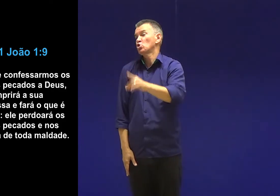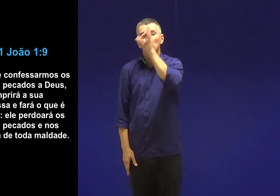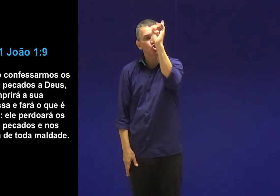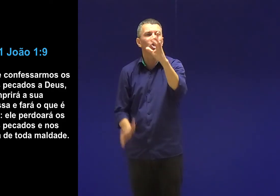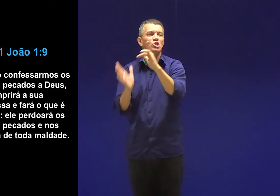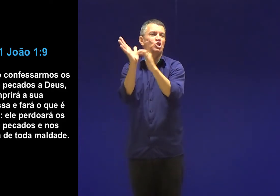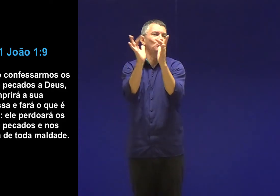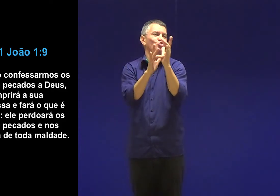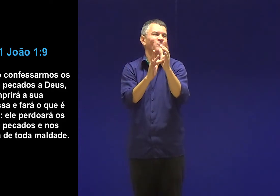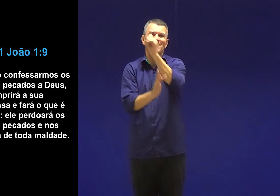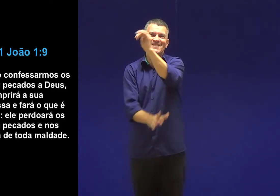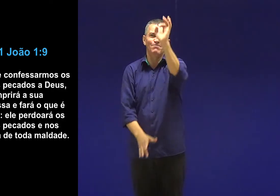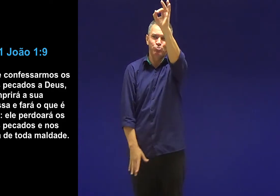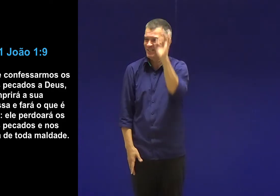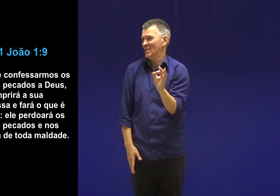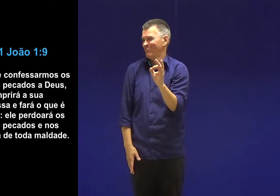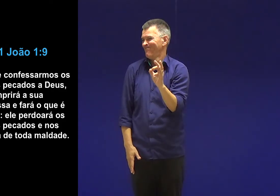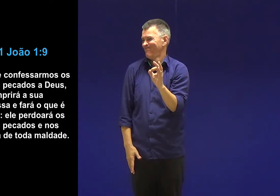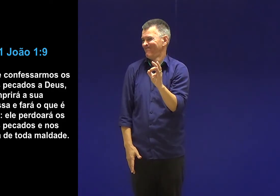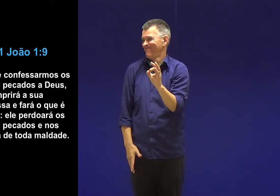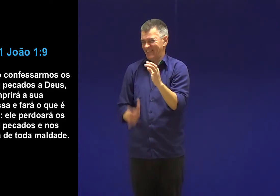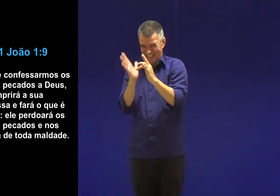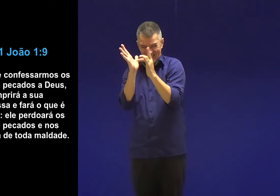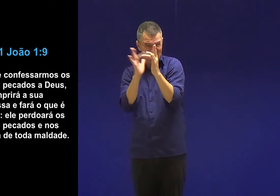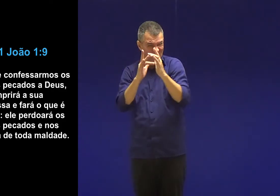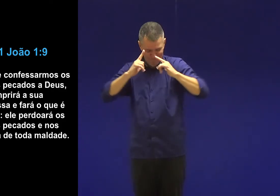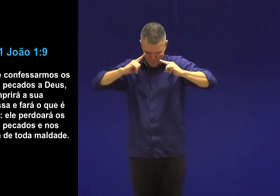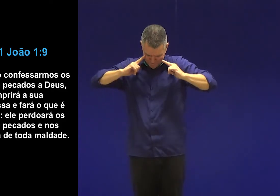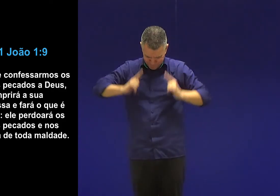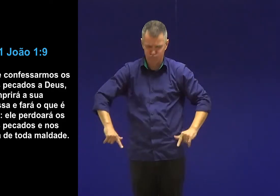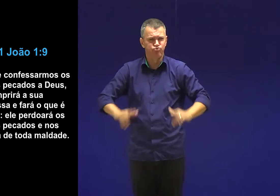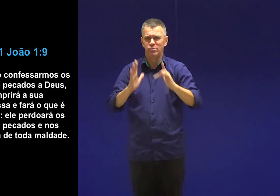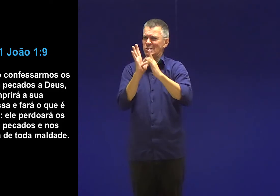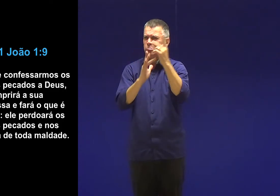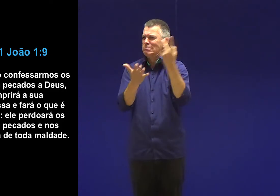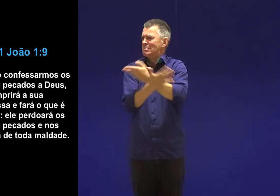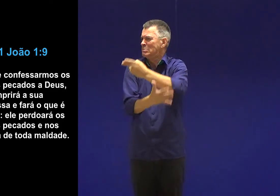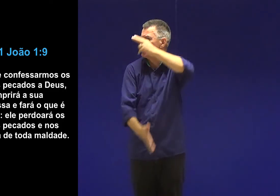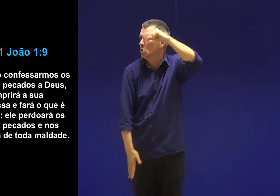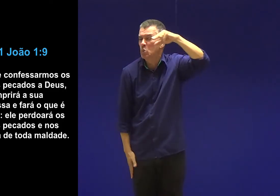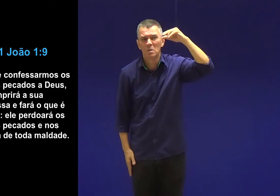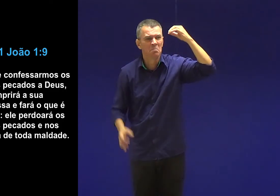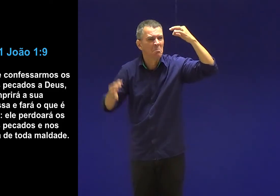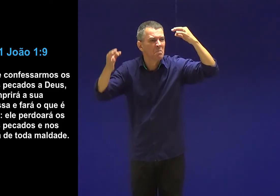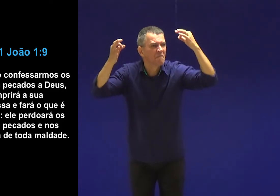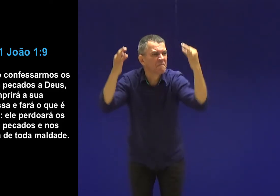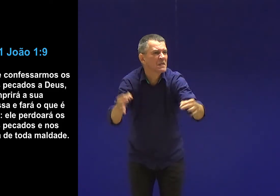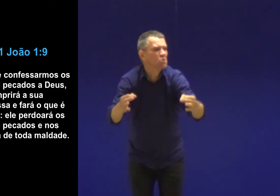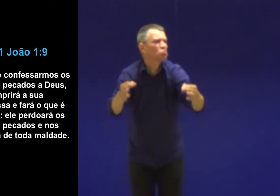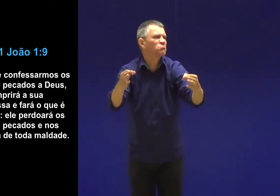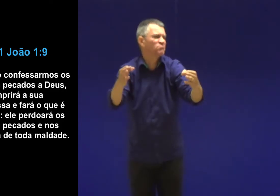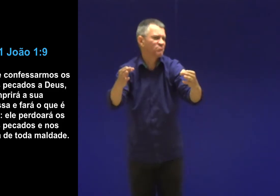tem. Só Jesus é 100%. Jesus é puro. Jesus não tem erro.